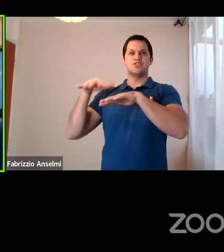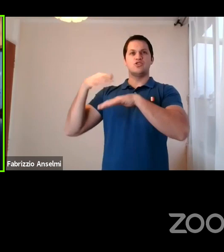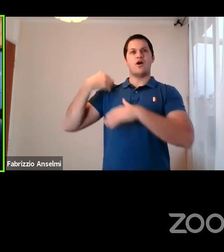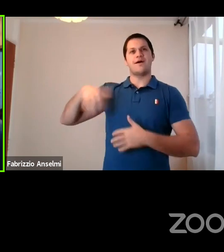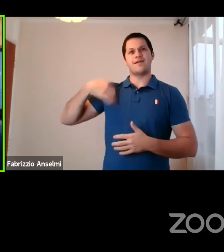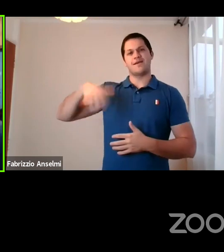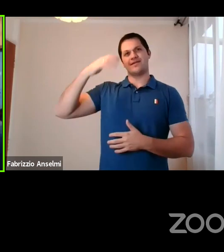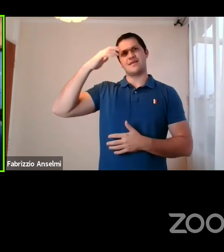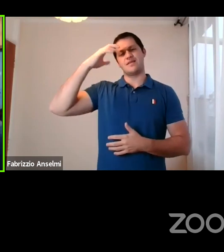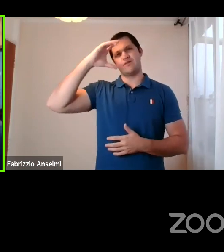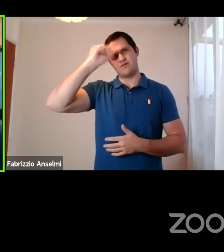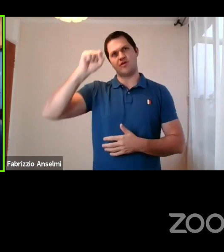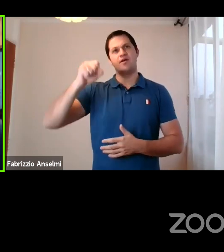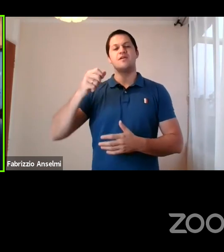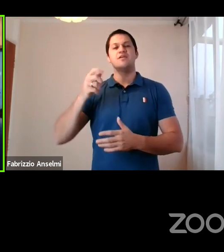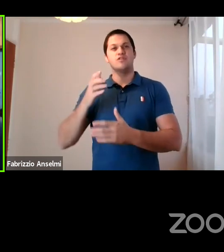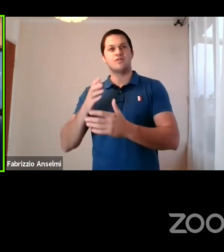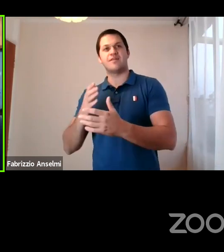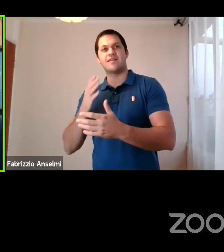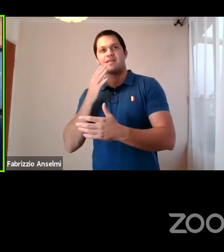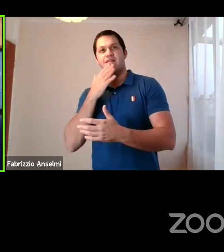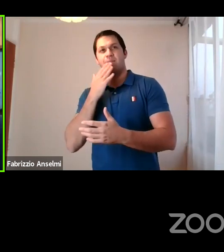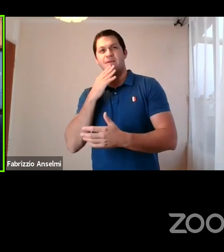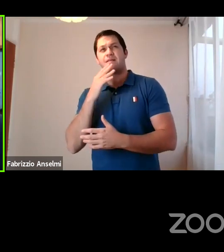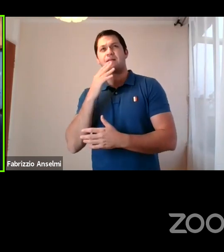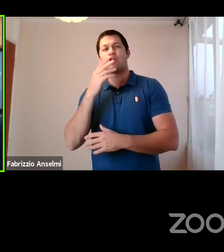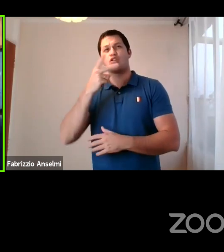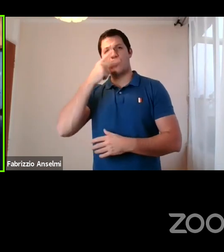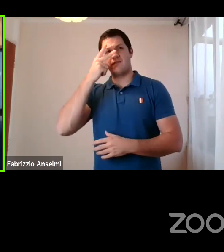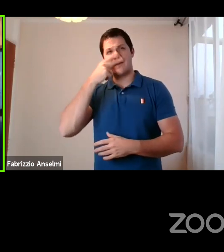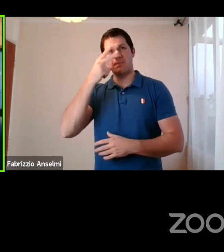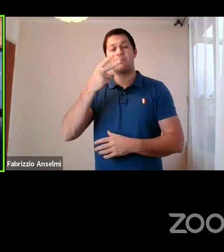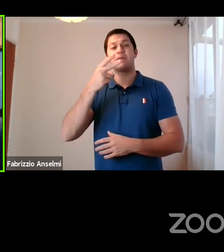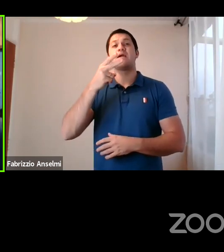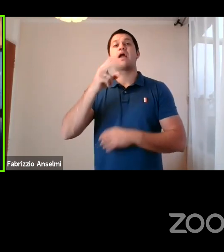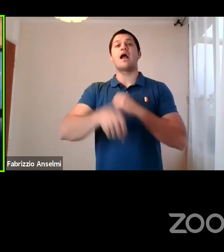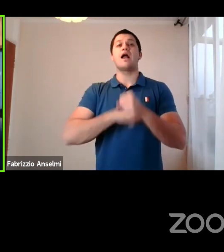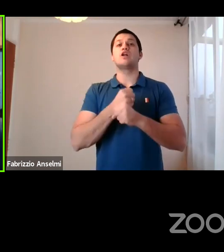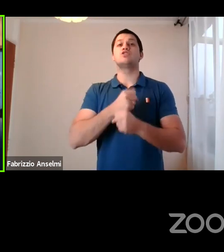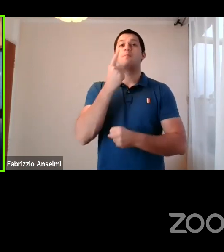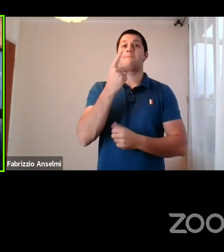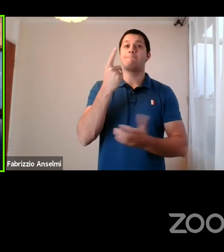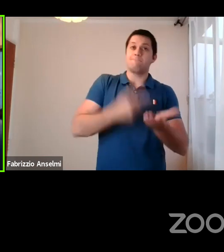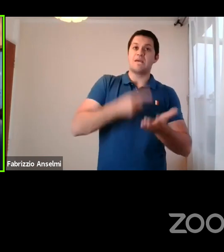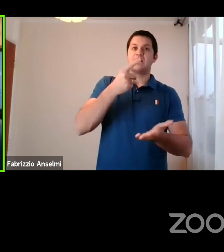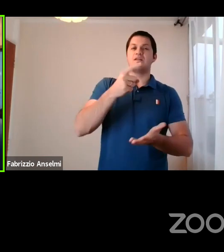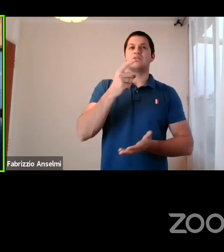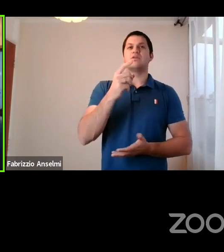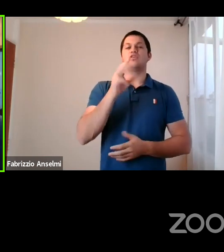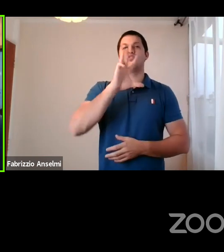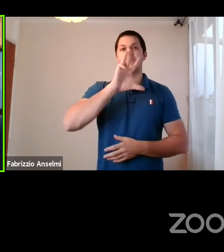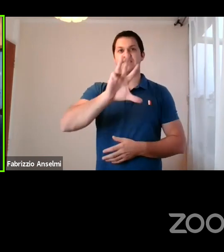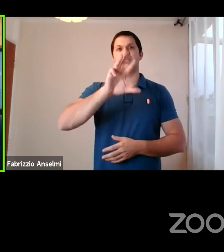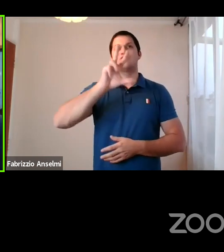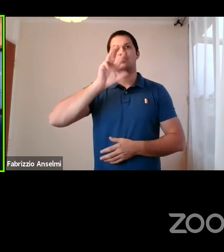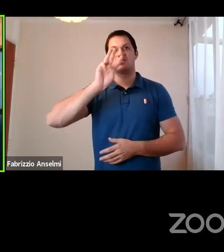en noviembre de 1939, que contó con participantes de otros